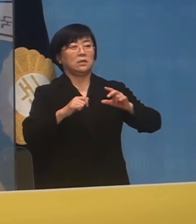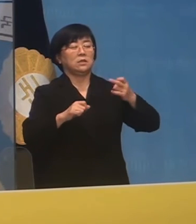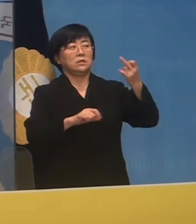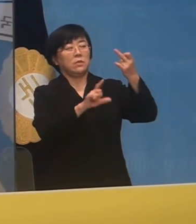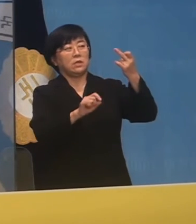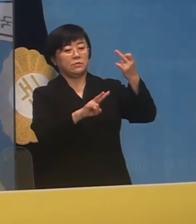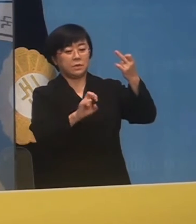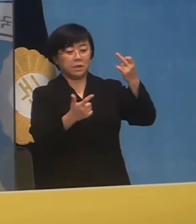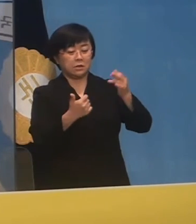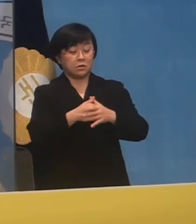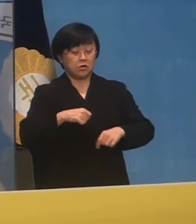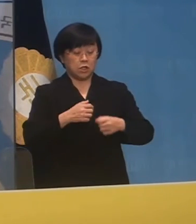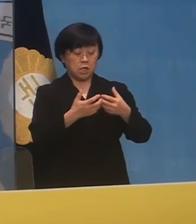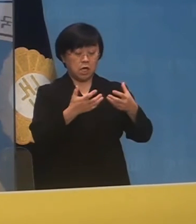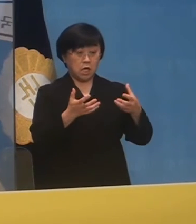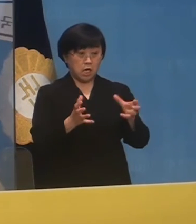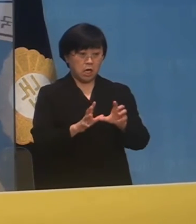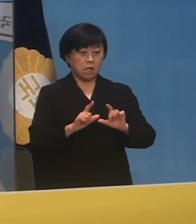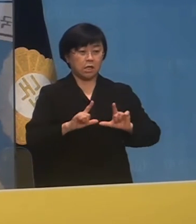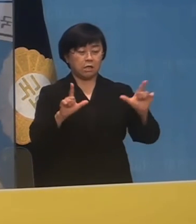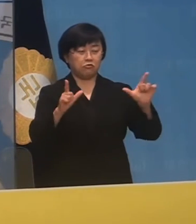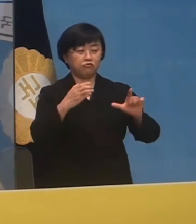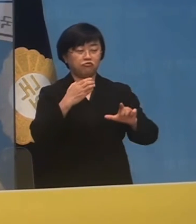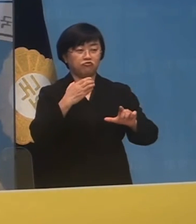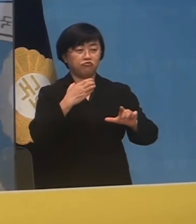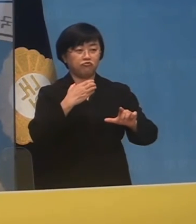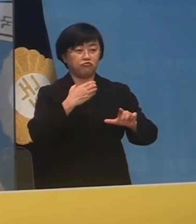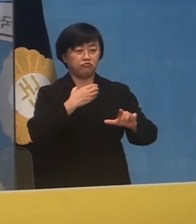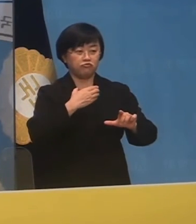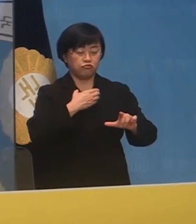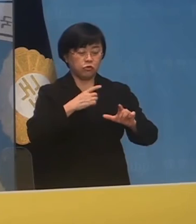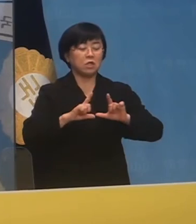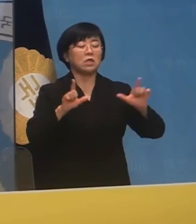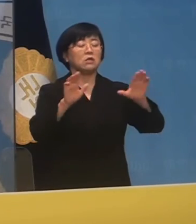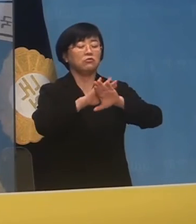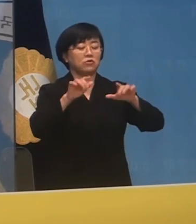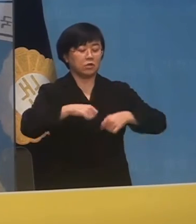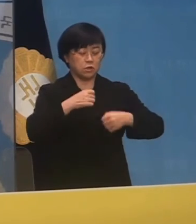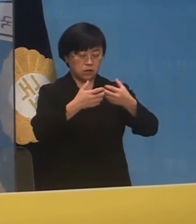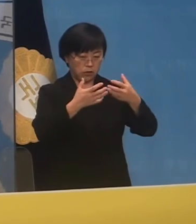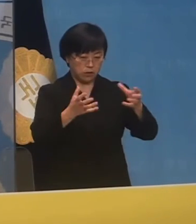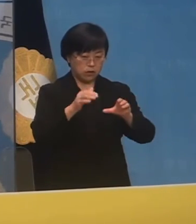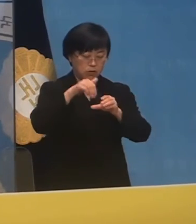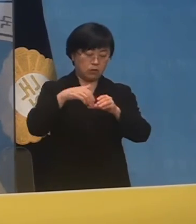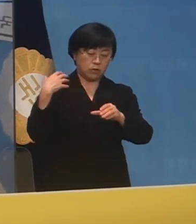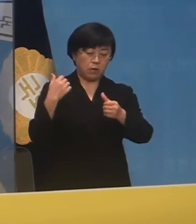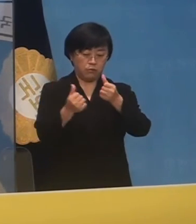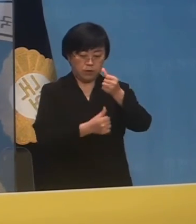27일 정의당 기후정의 선대위 새만금 신공항 백지화 공동행동.